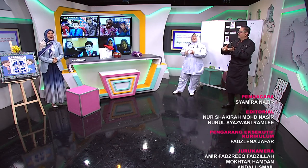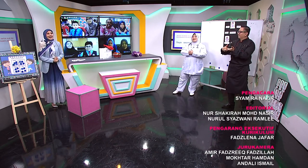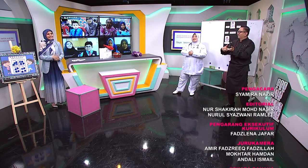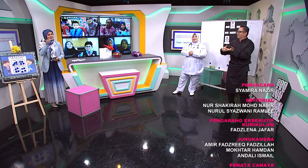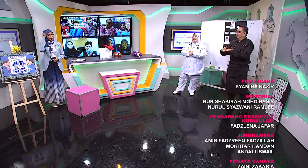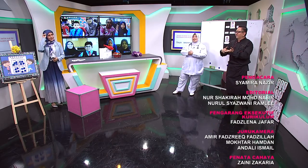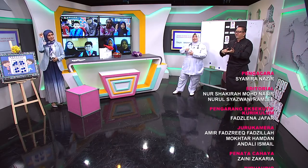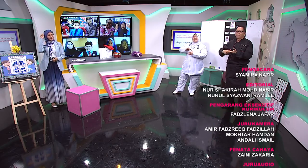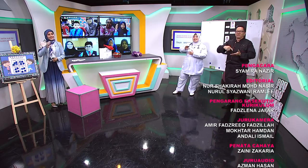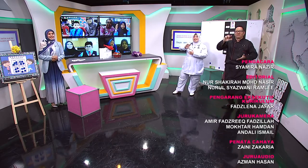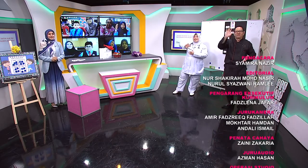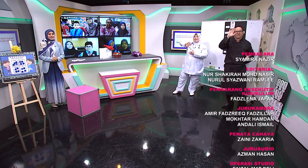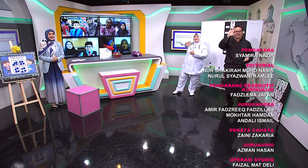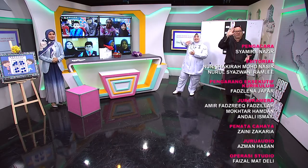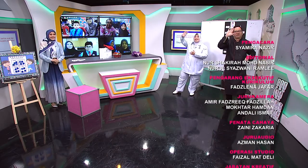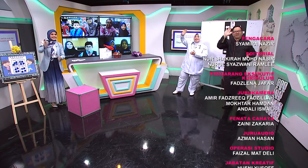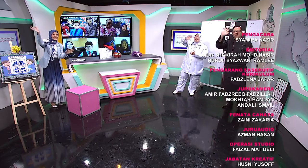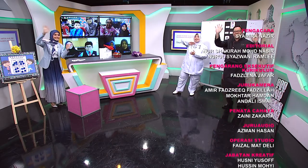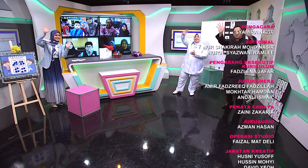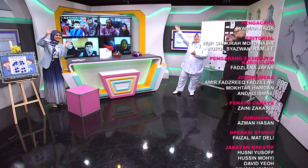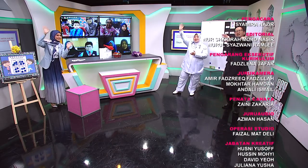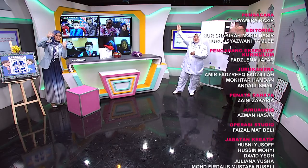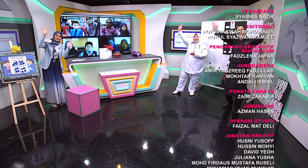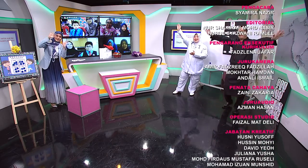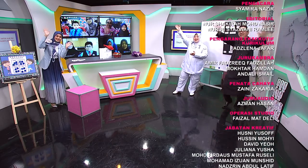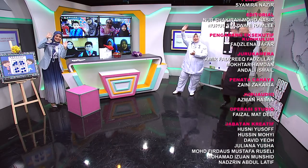Nazir. Assalamualaikum dan salam sejahtera.